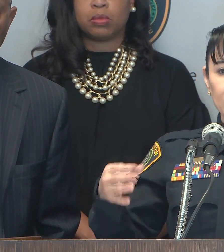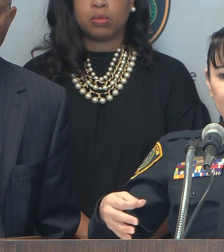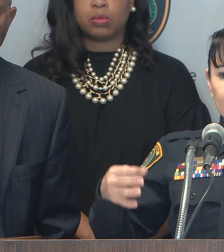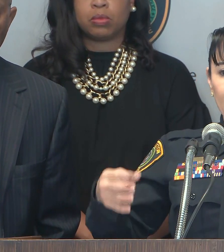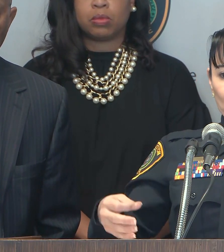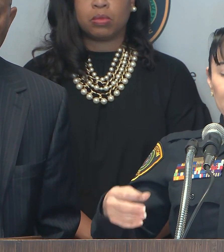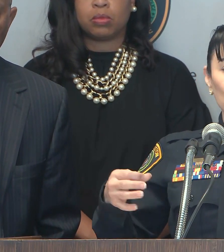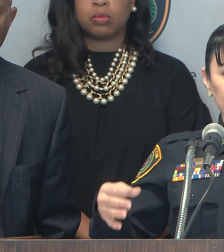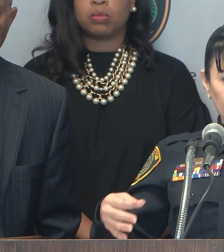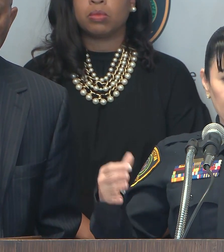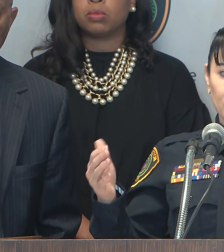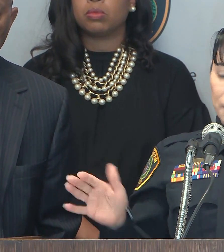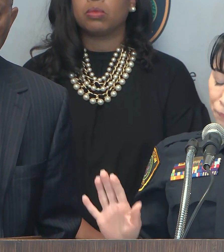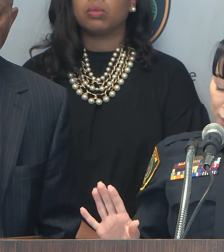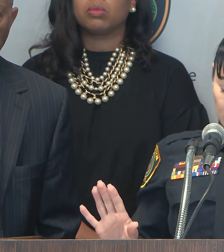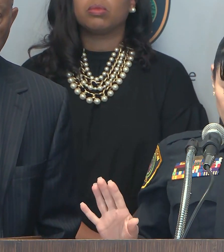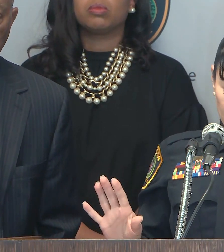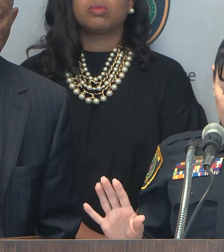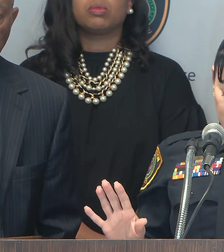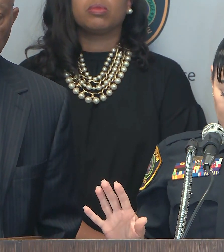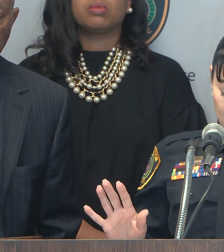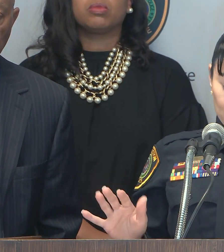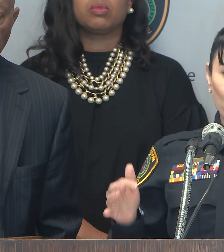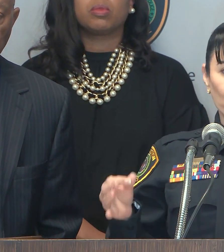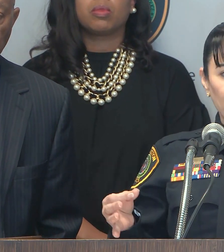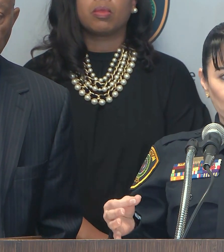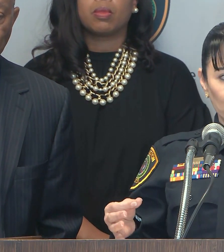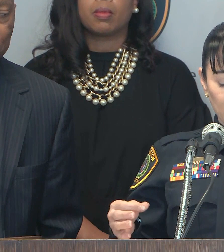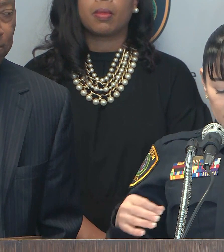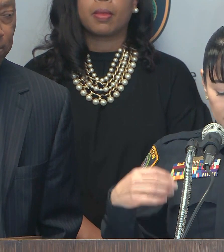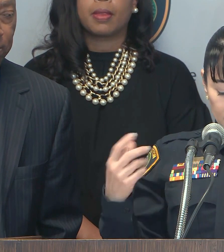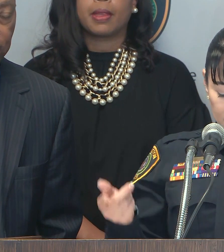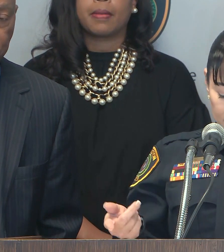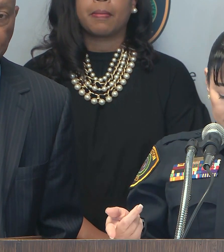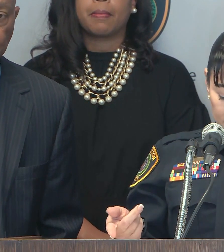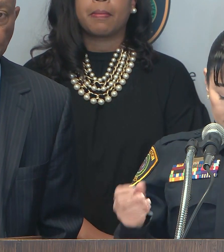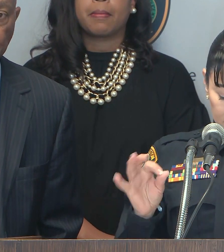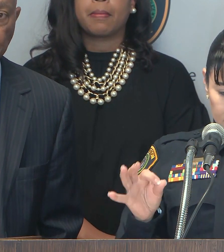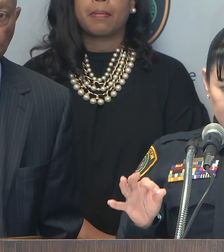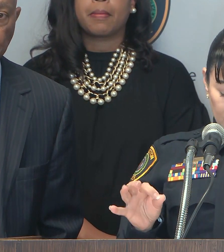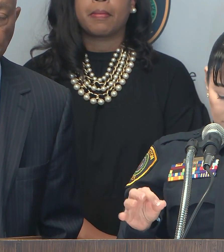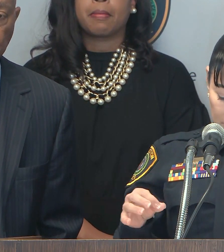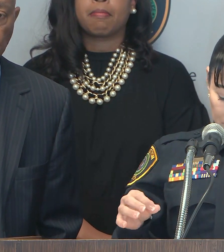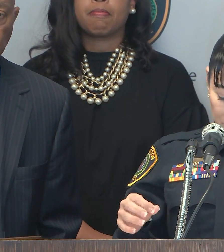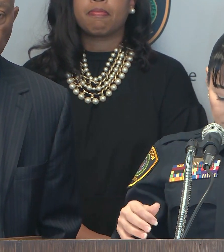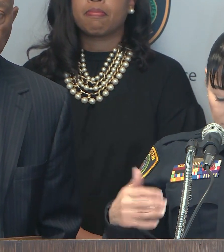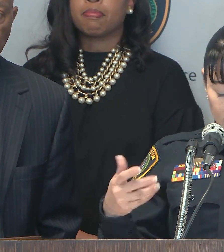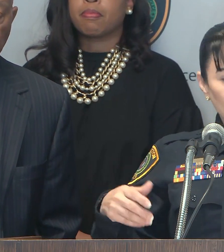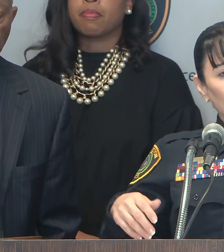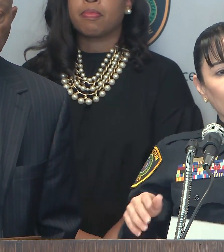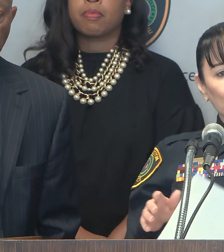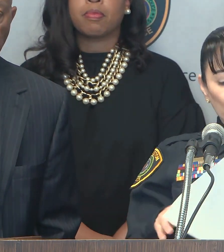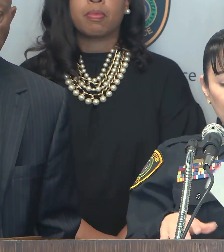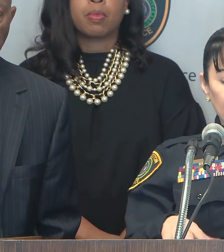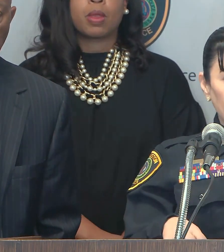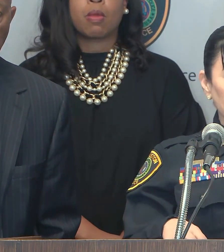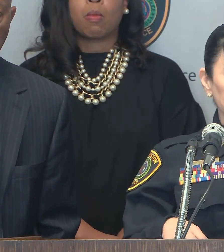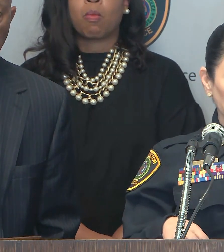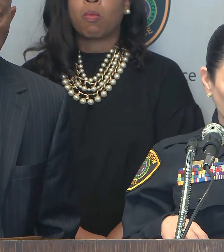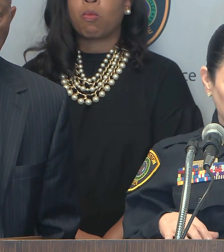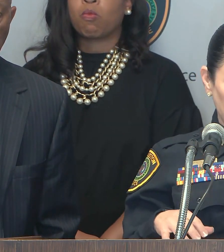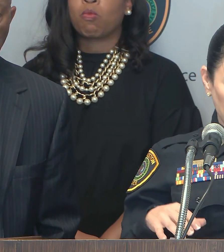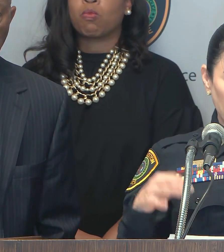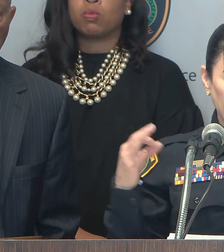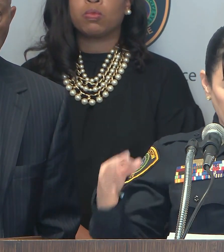van a tener en el carro y los quieren cargar, por favor, necesitan invertir en una caja